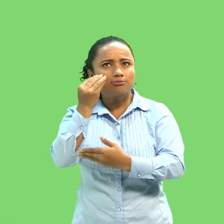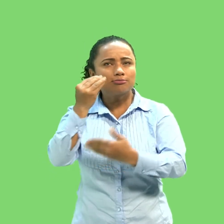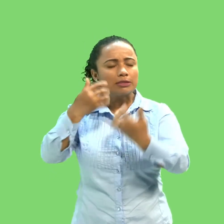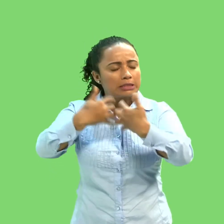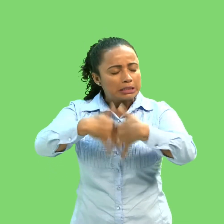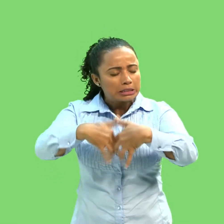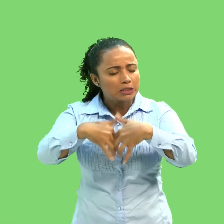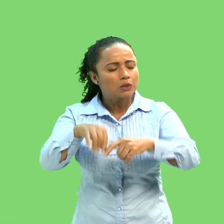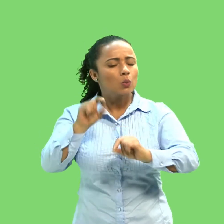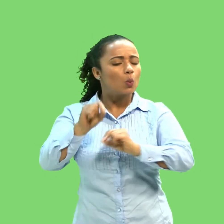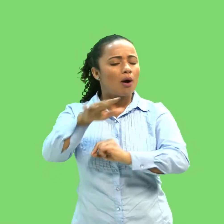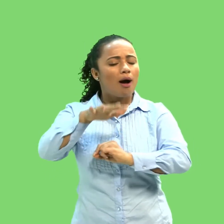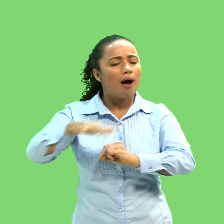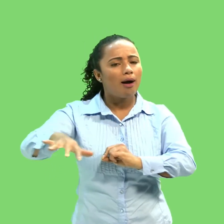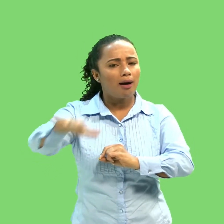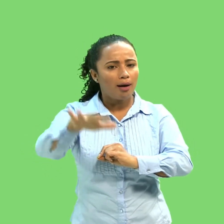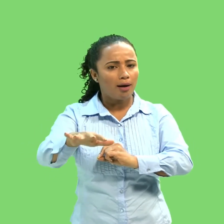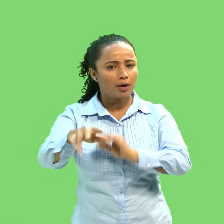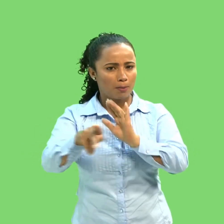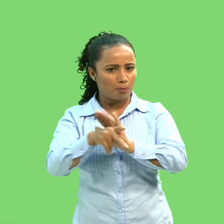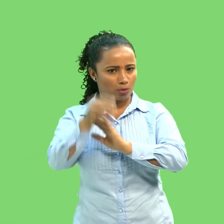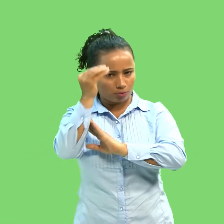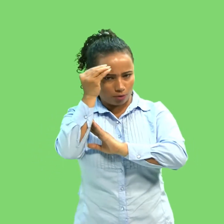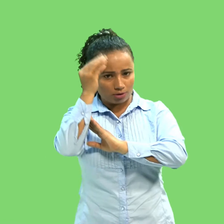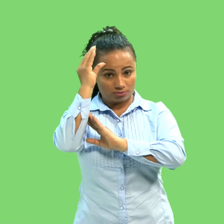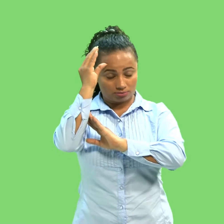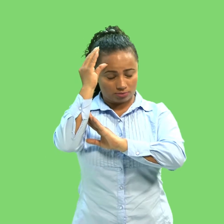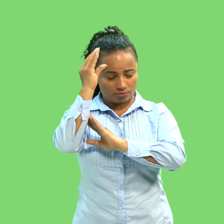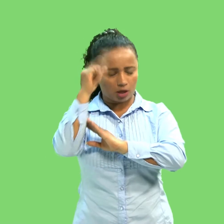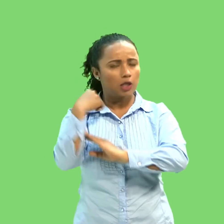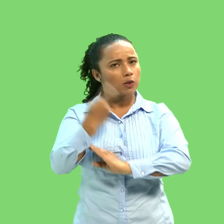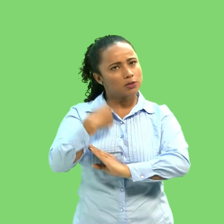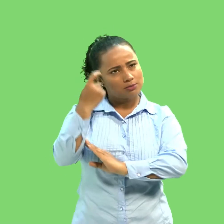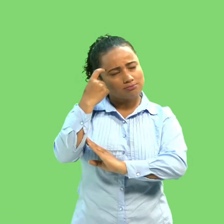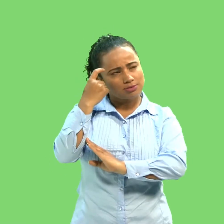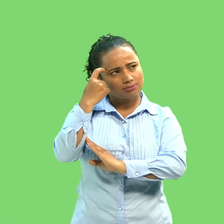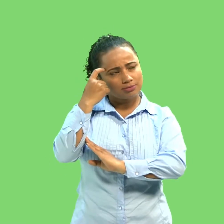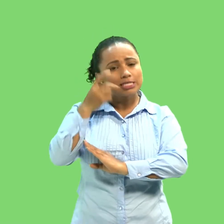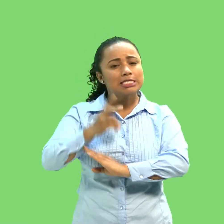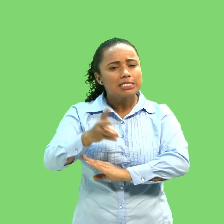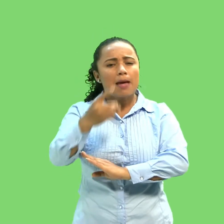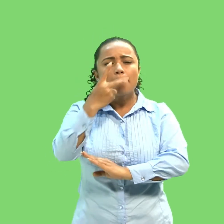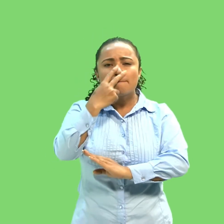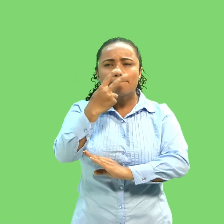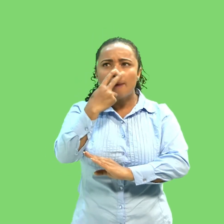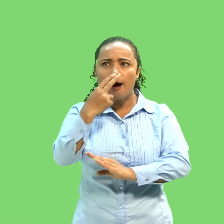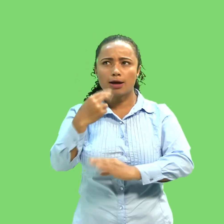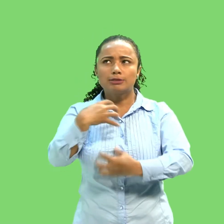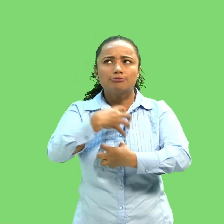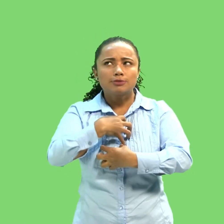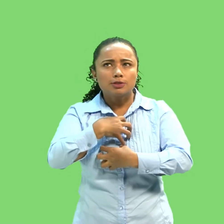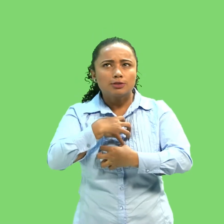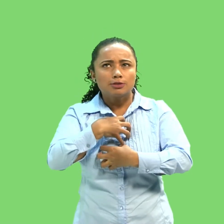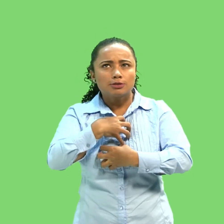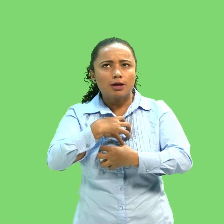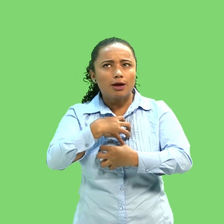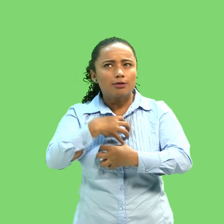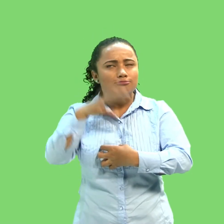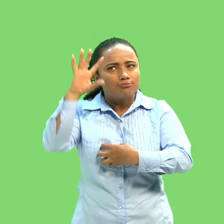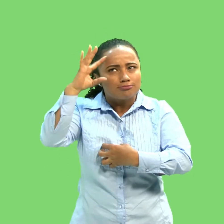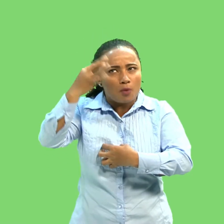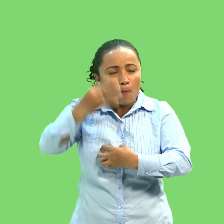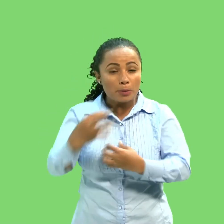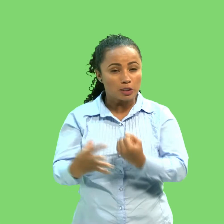associamos automaticamente à disciplina de linguística, ou melhor, quase sempre nos parece seguro defini-la da seguinte